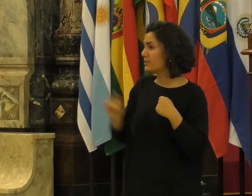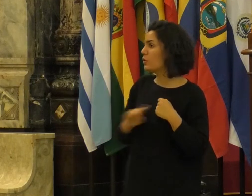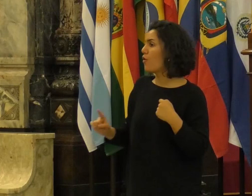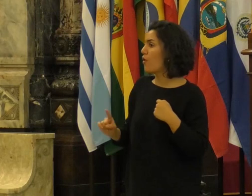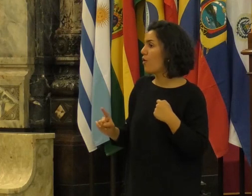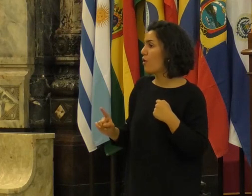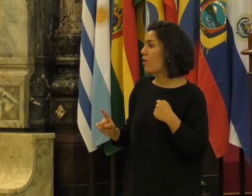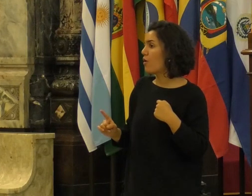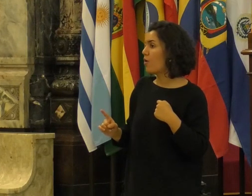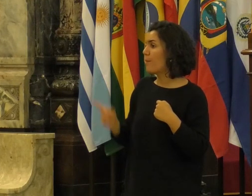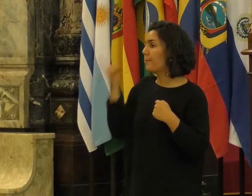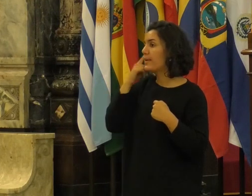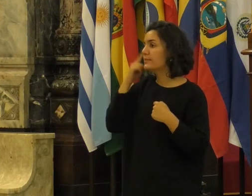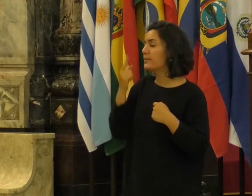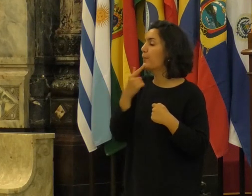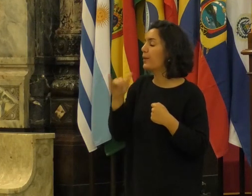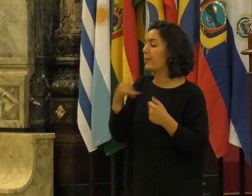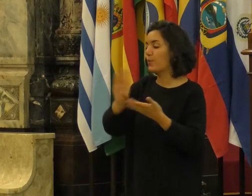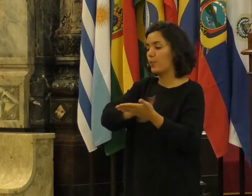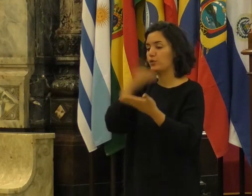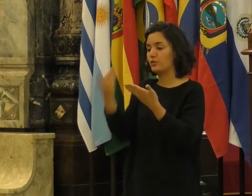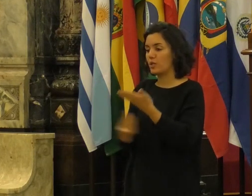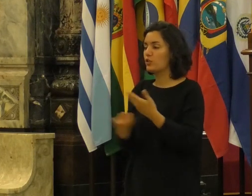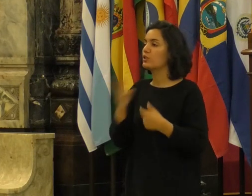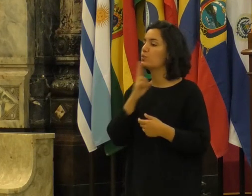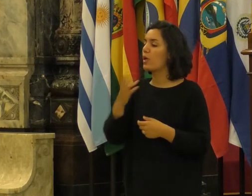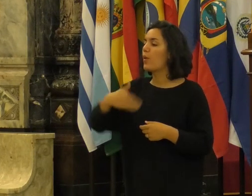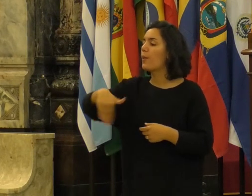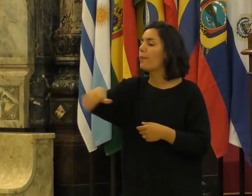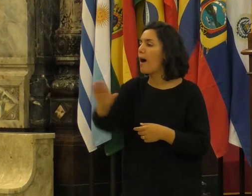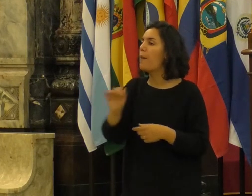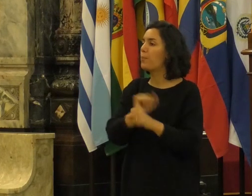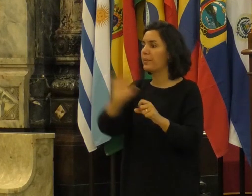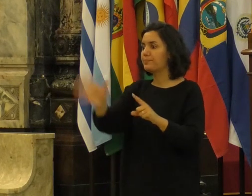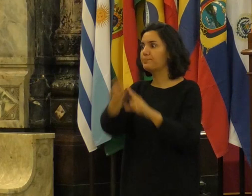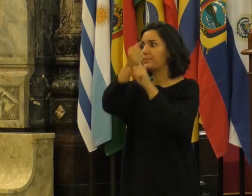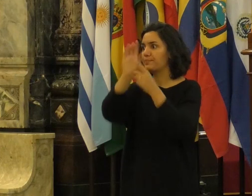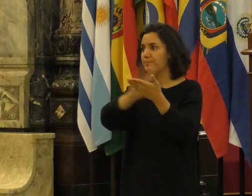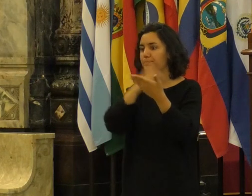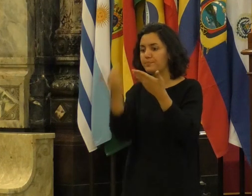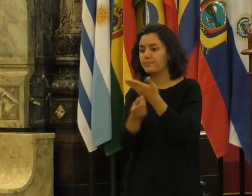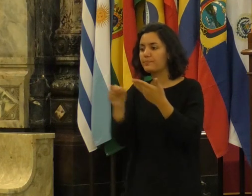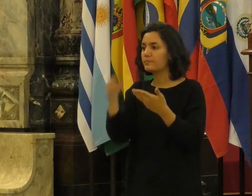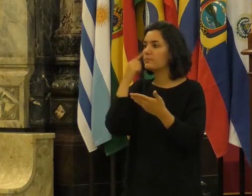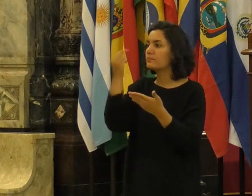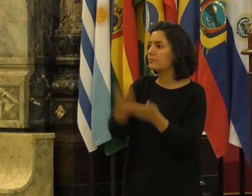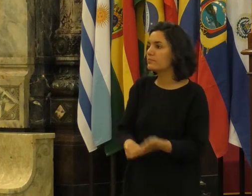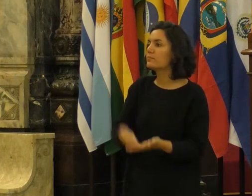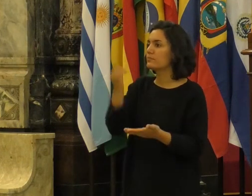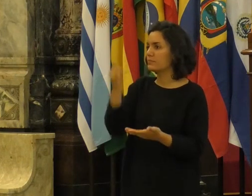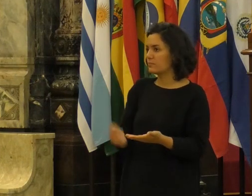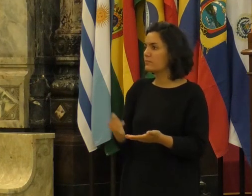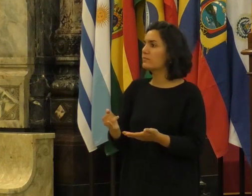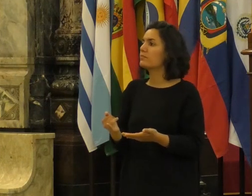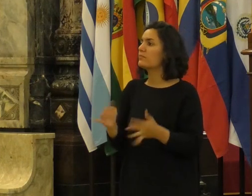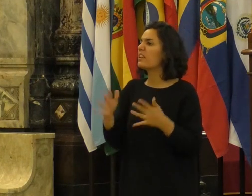Cuando pensamos un proyecto y pensamos el resultado esperado, nos planteamos realmente qué vamos a hacer después que lo